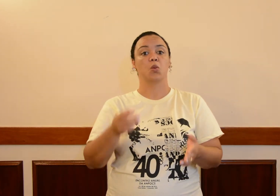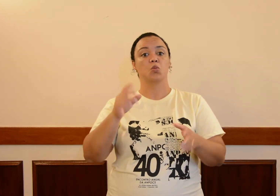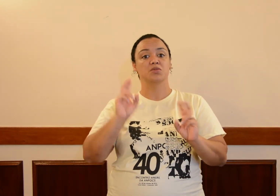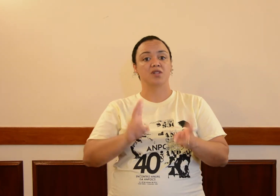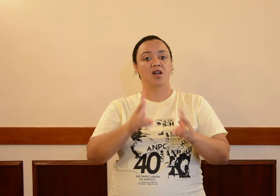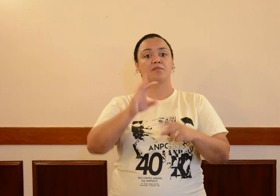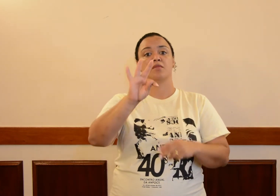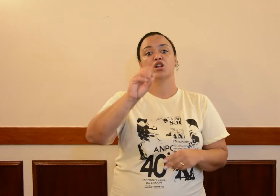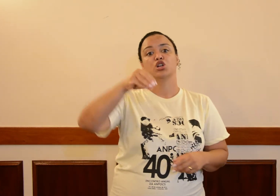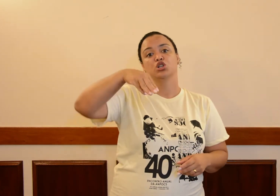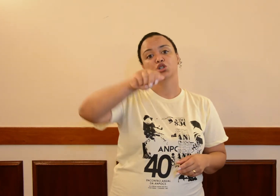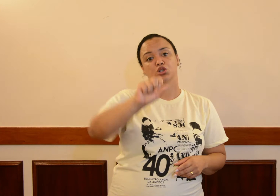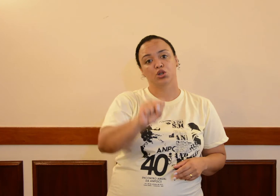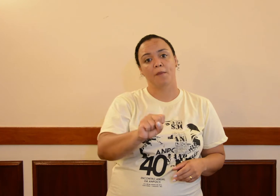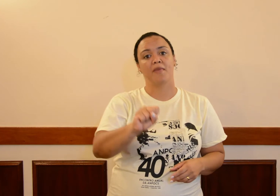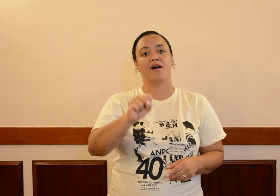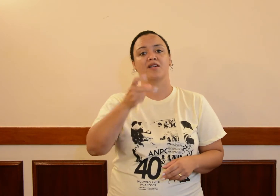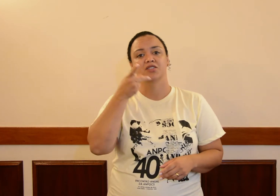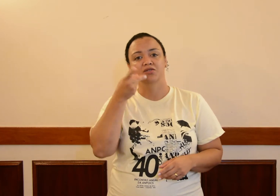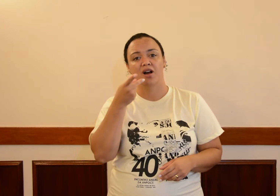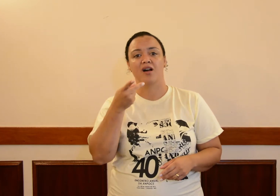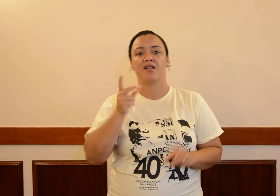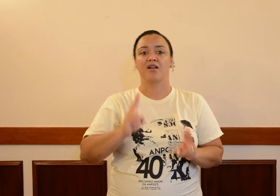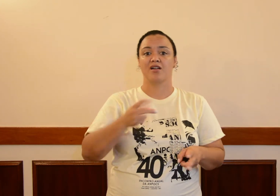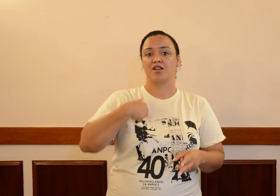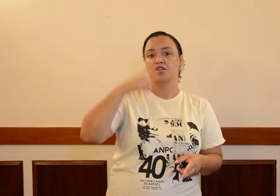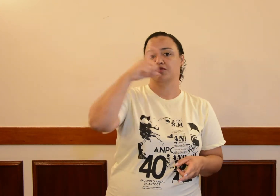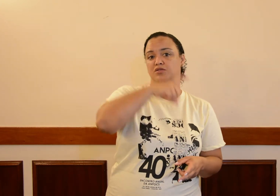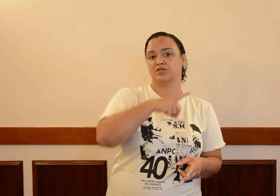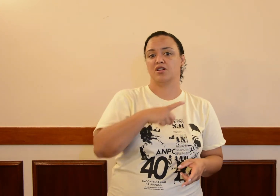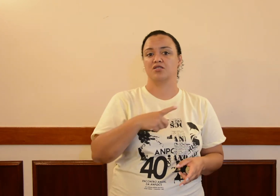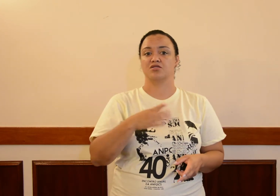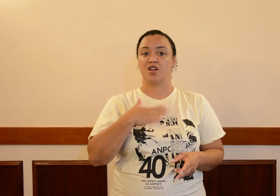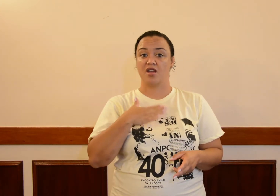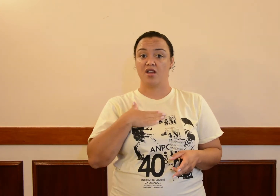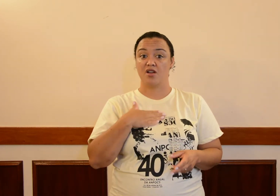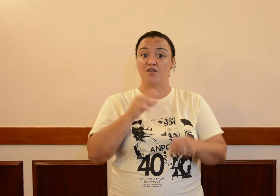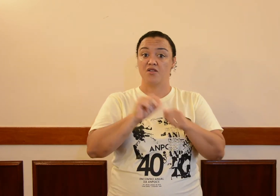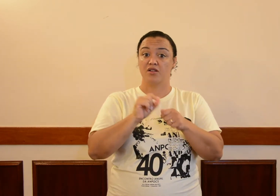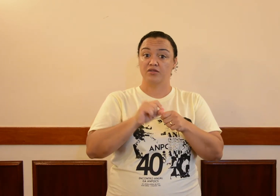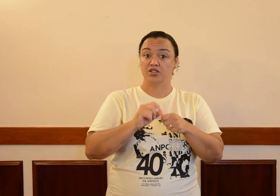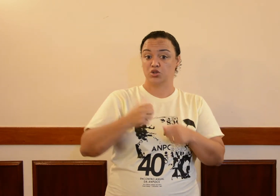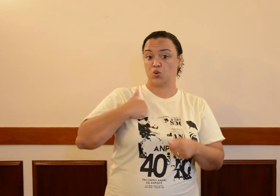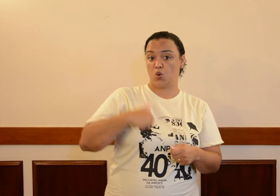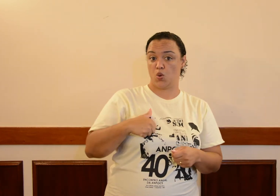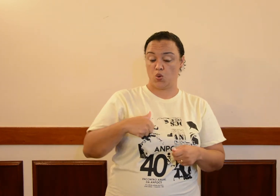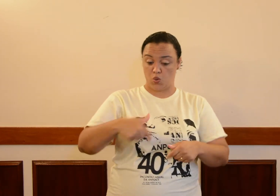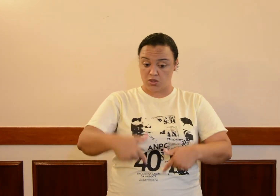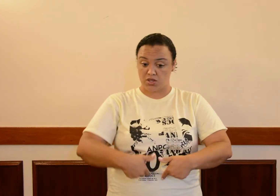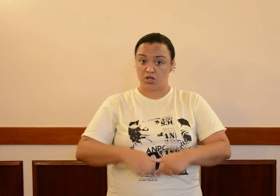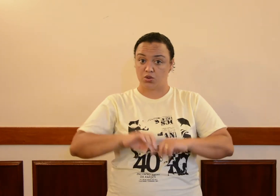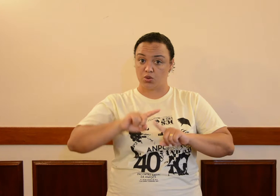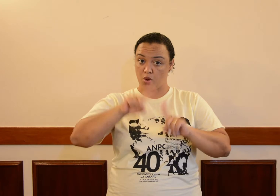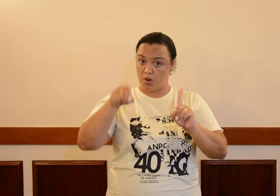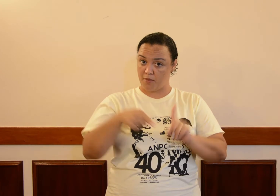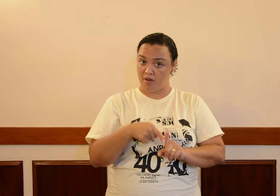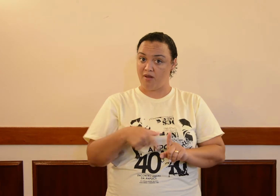de uns segundos, ele disse: eu fiz cocô quando ainda estava na barriga da minha mãe. Essa explicação biológica para sua